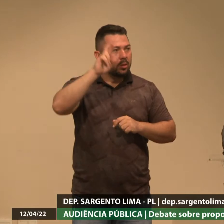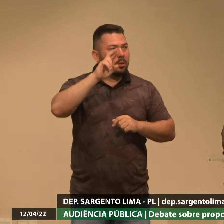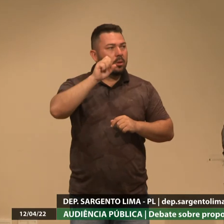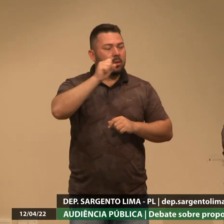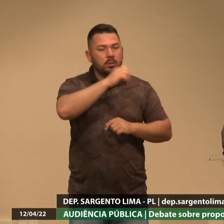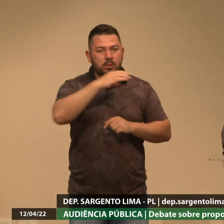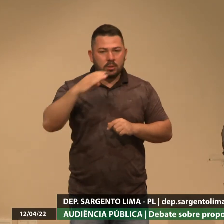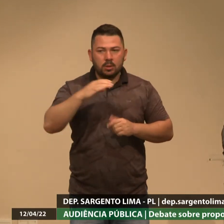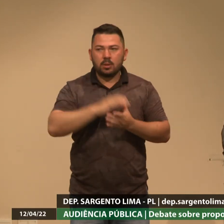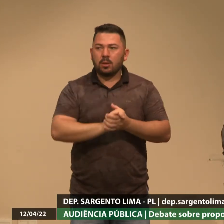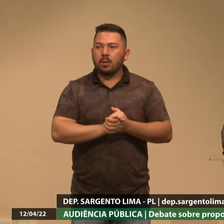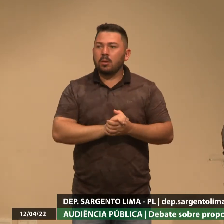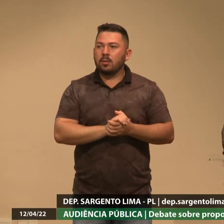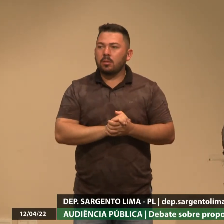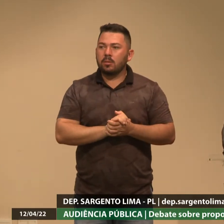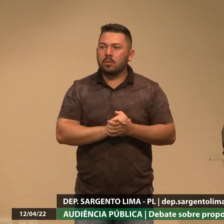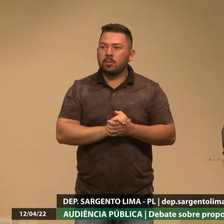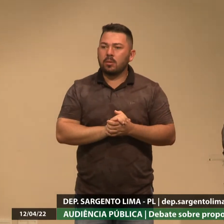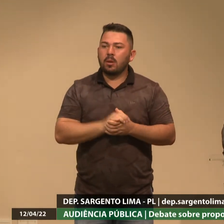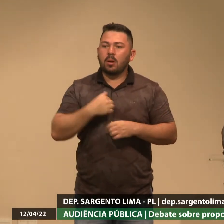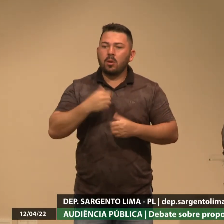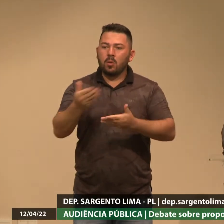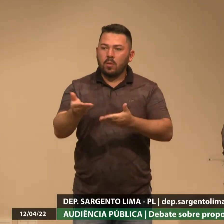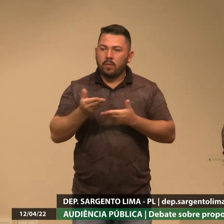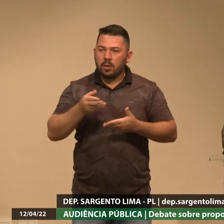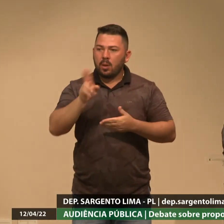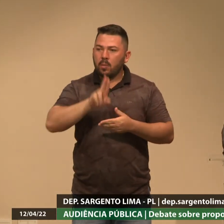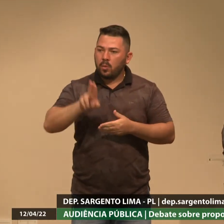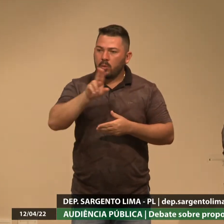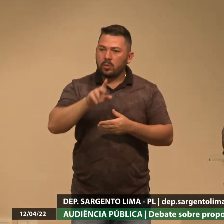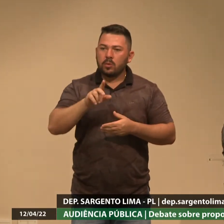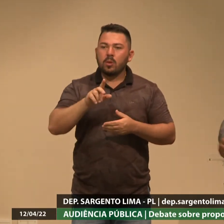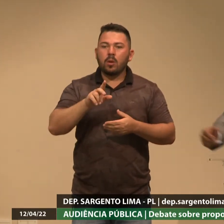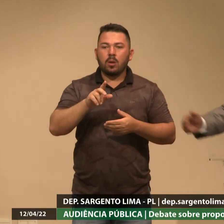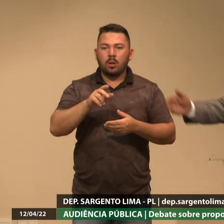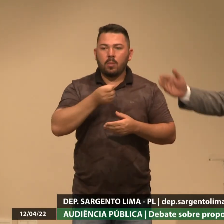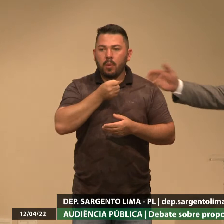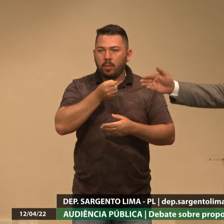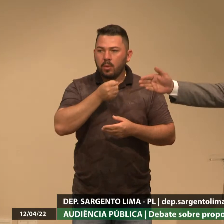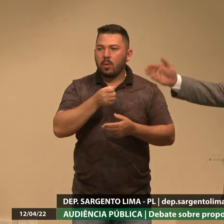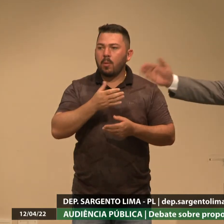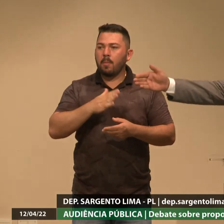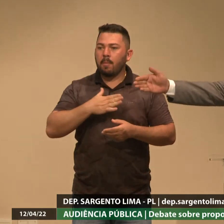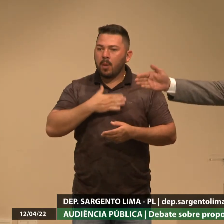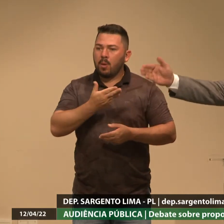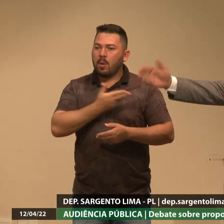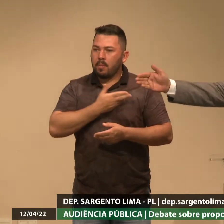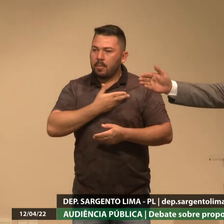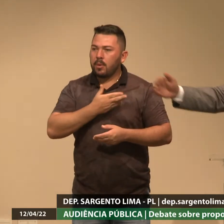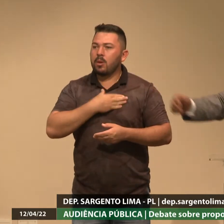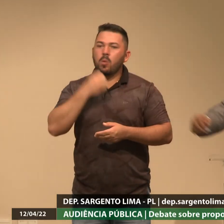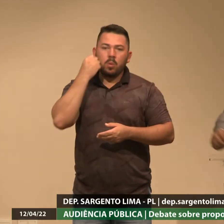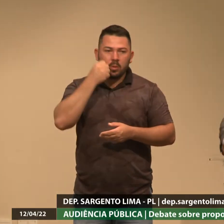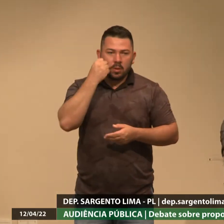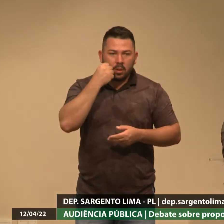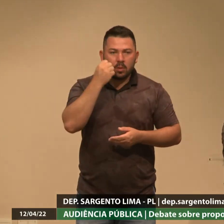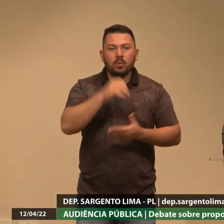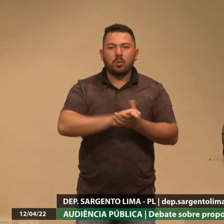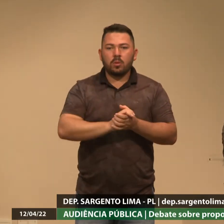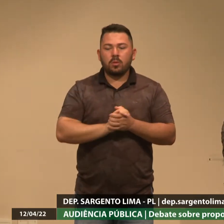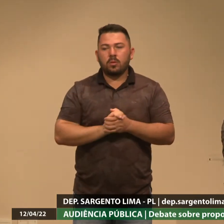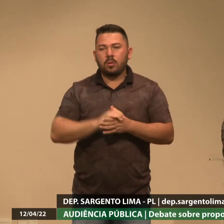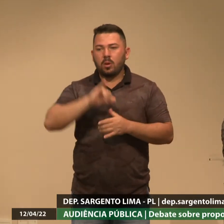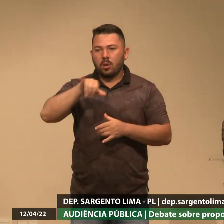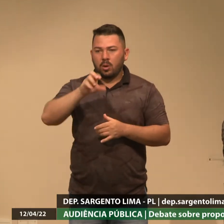do estado de Santa Catarina e eu gostaria de convidar para fazer o uso da palavra aqui é o meu amigo Senador Jorginho Mello